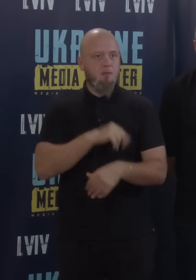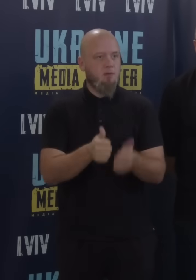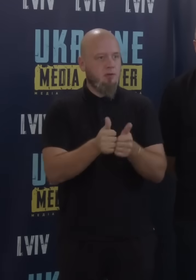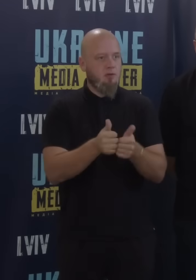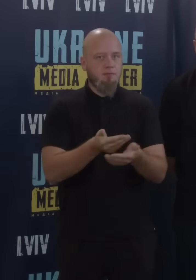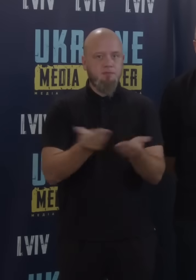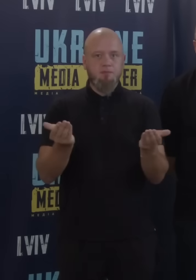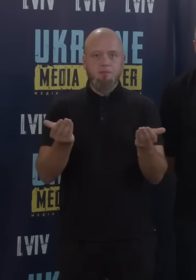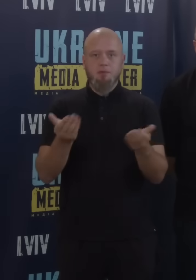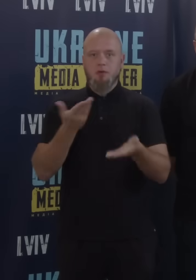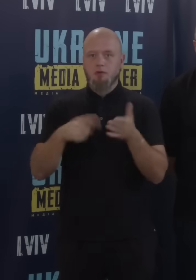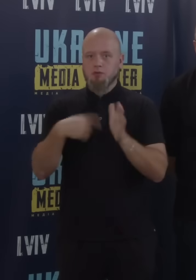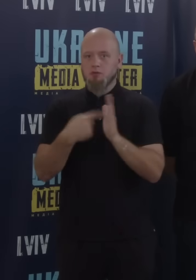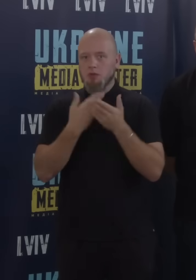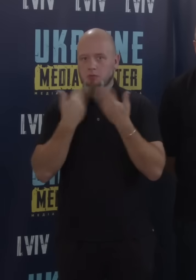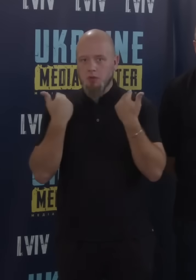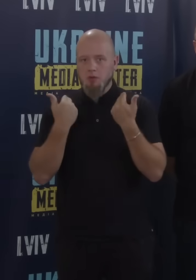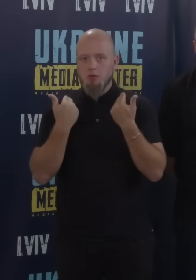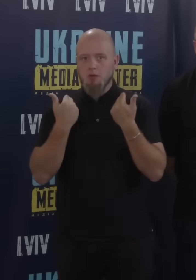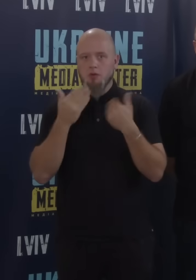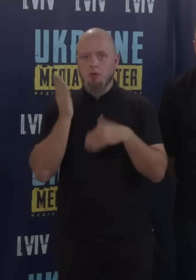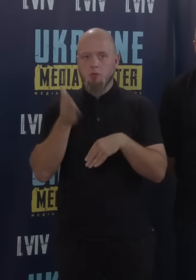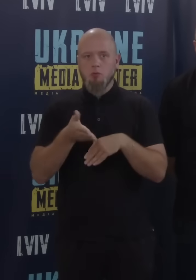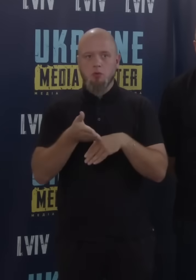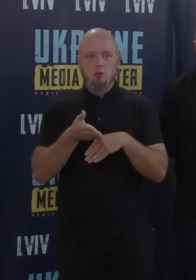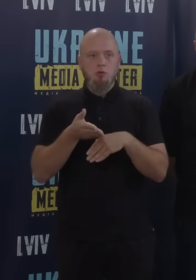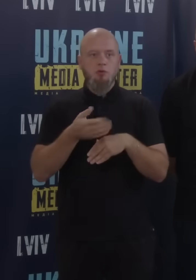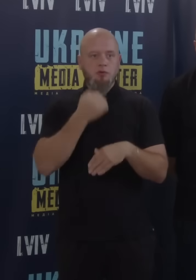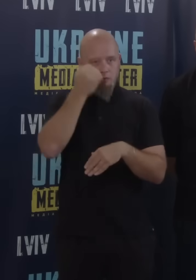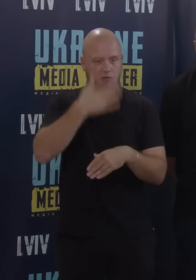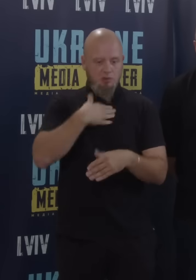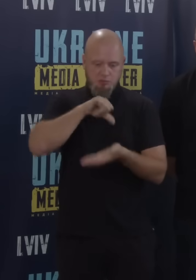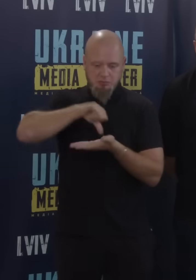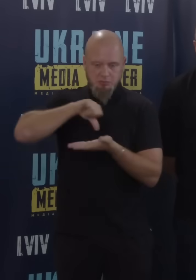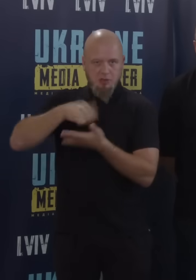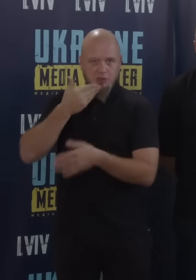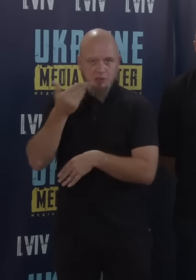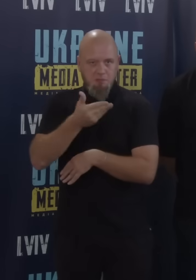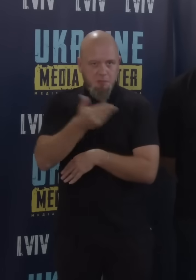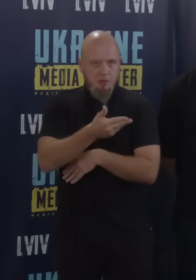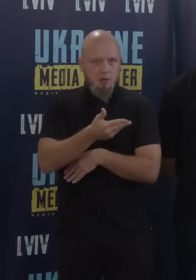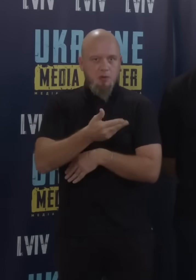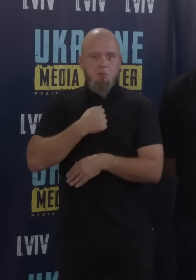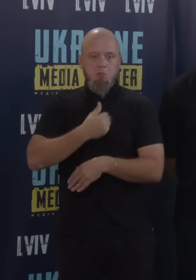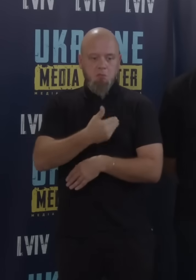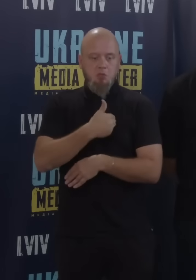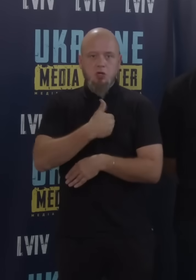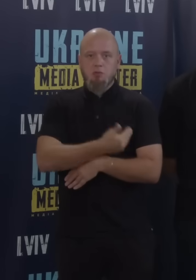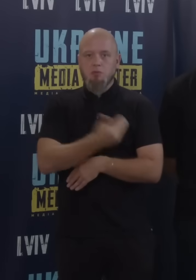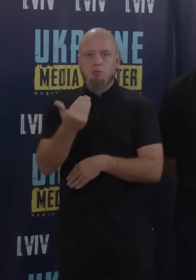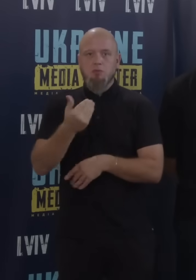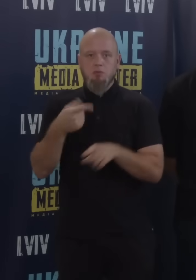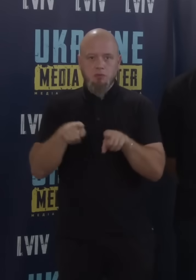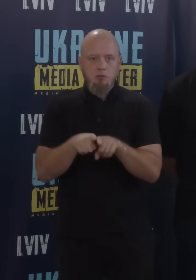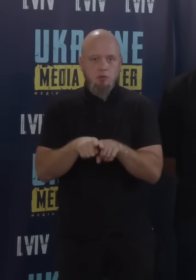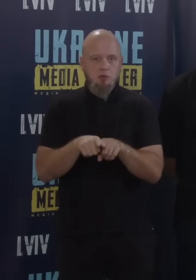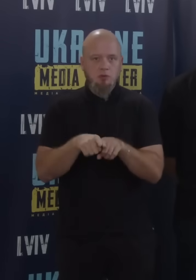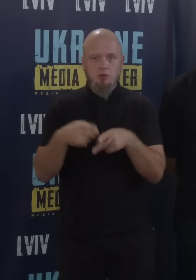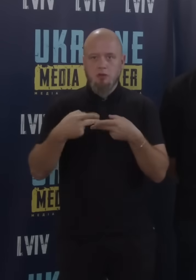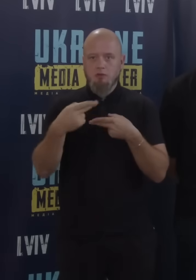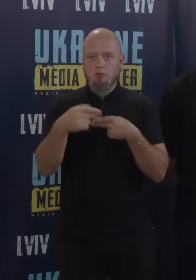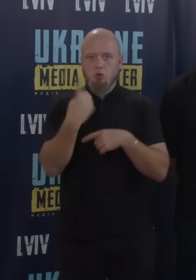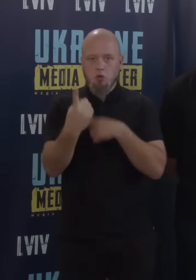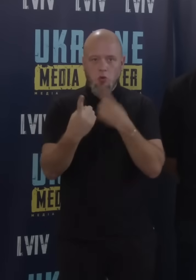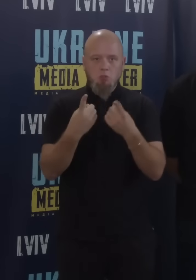Колеги, якщо запитань нема, будемо дякувати нашим спікерам. Бажаємо теж навзаєм